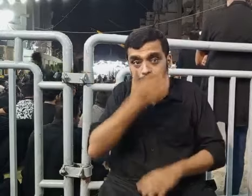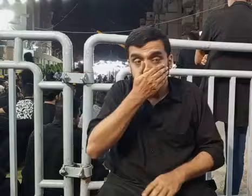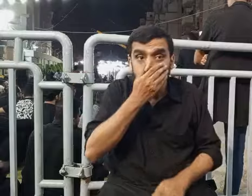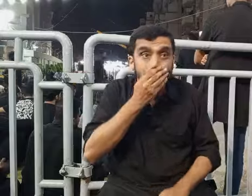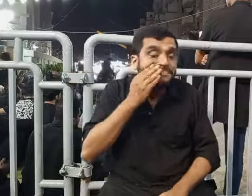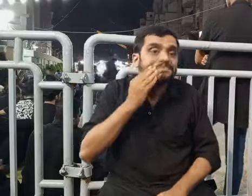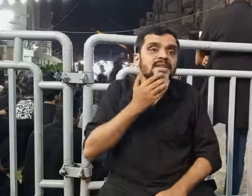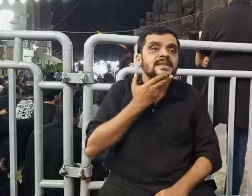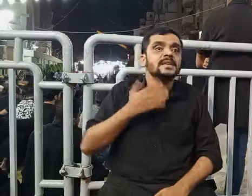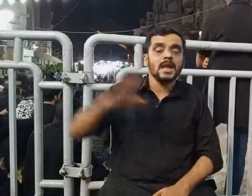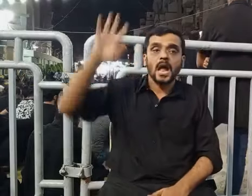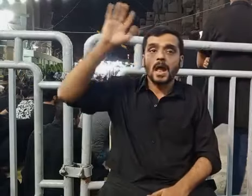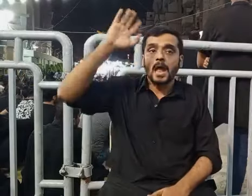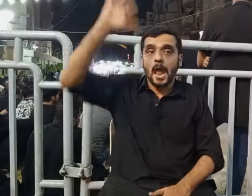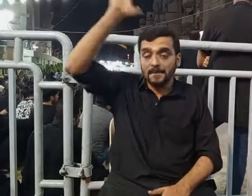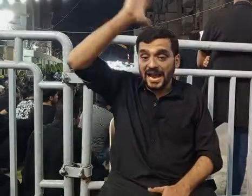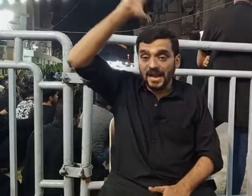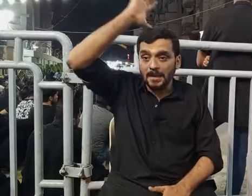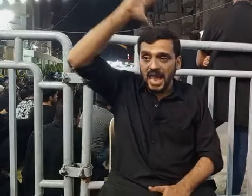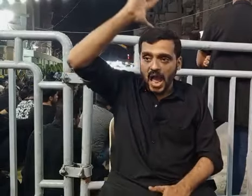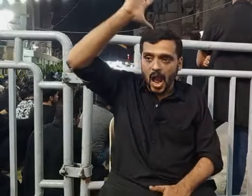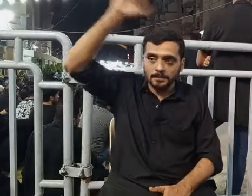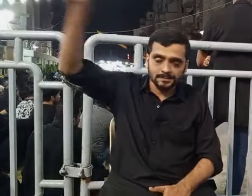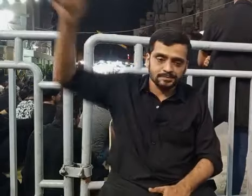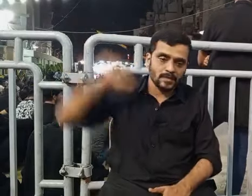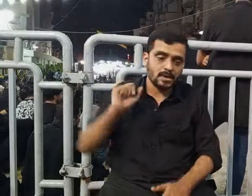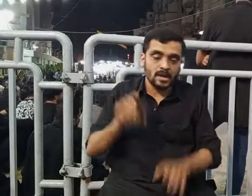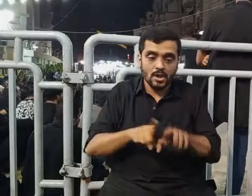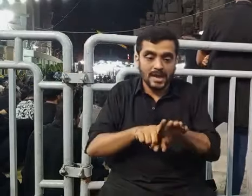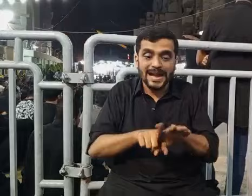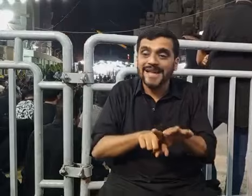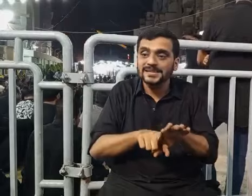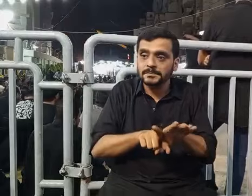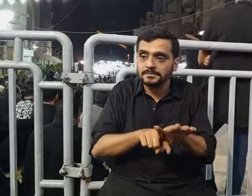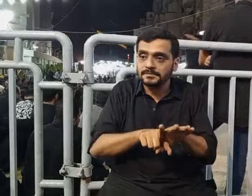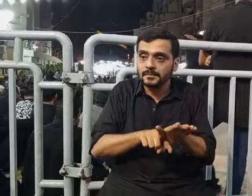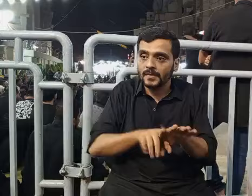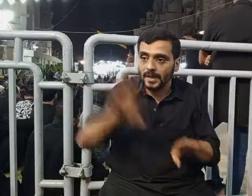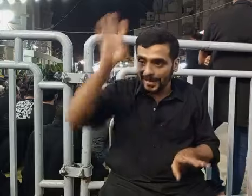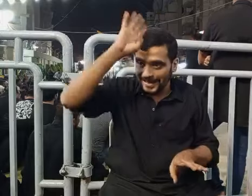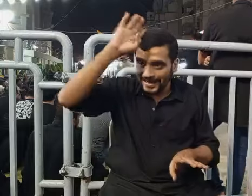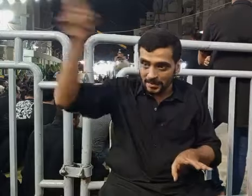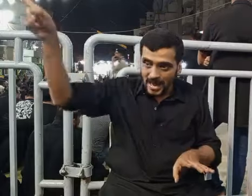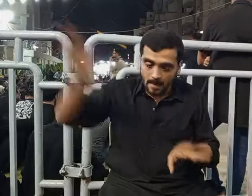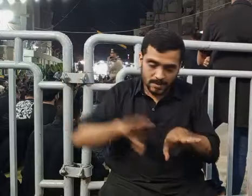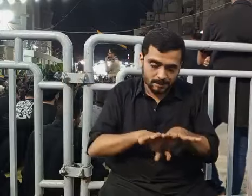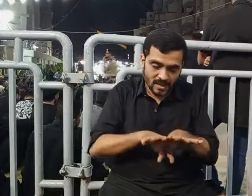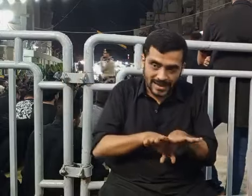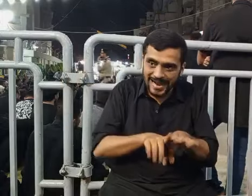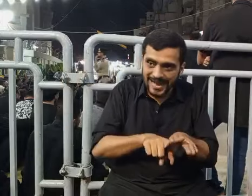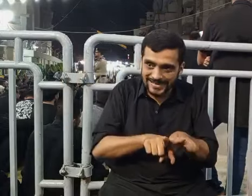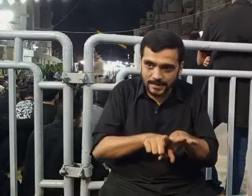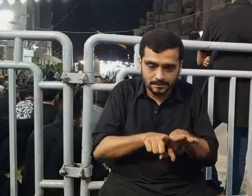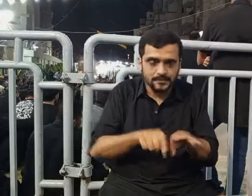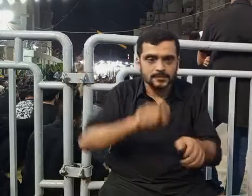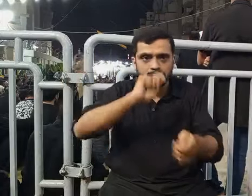فضیلتوں کی تمنا ہوں، نام قاسم ہے، اور قسیم خلد کا پوتا ہوں، نام قاسم، میرا دادا ہے